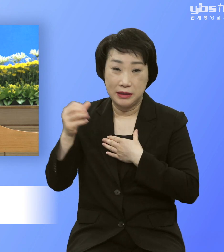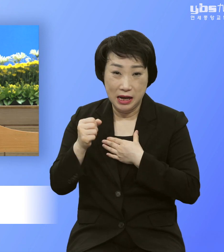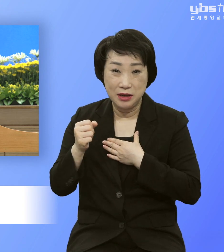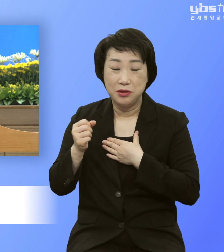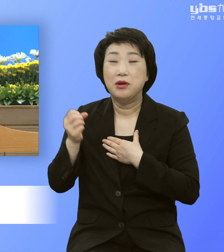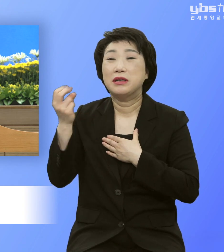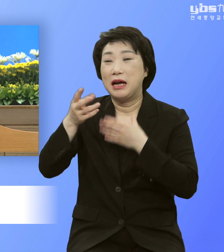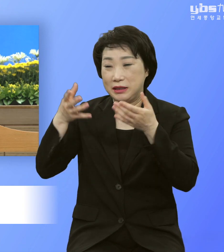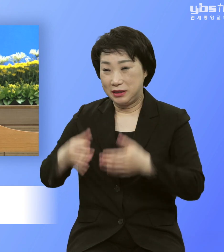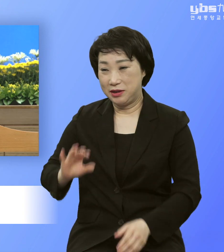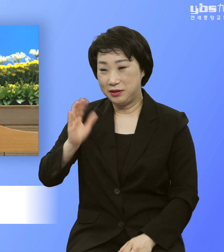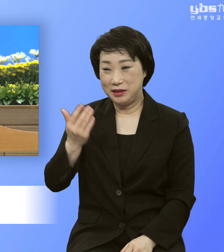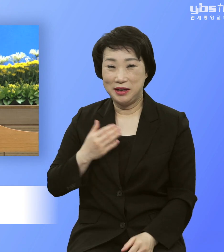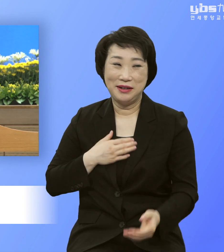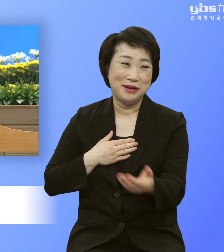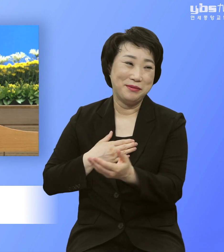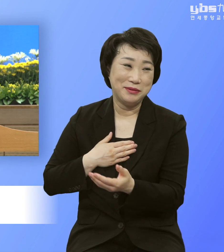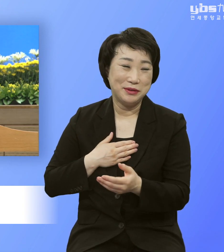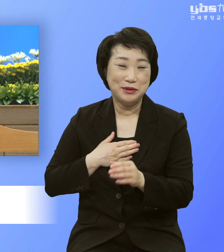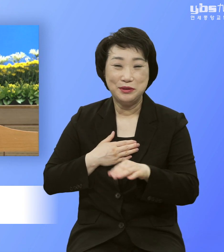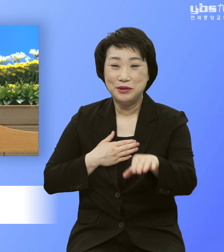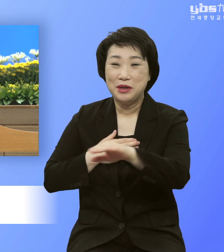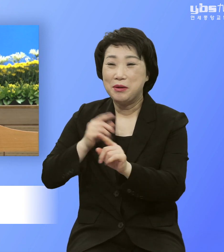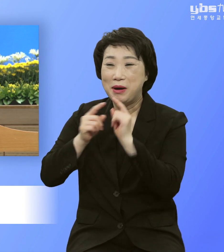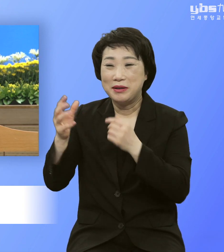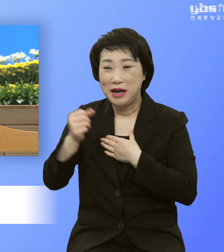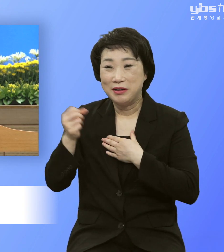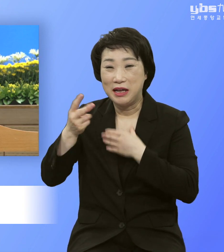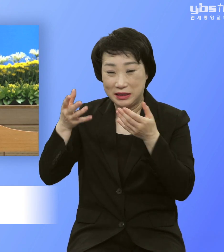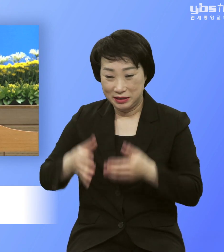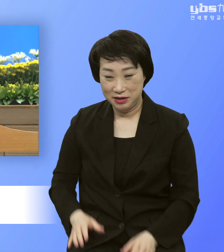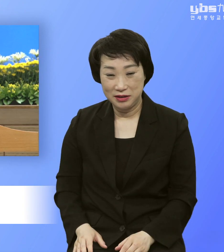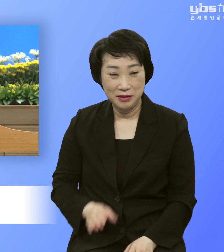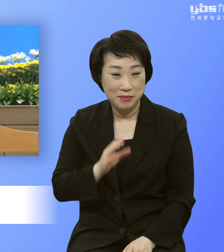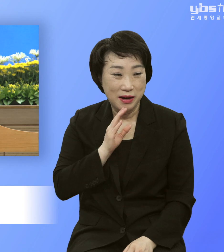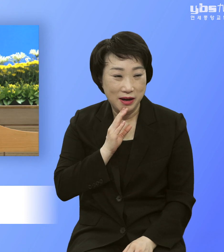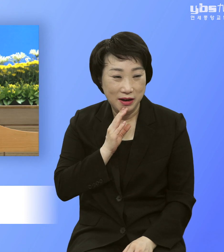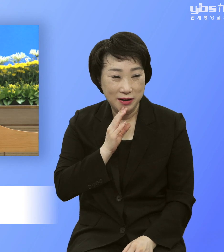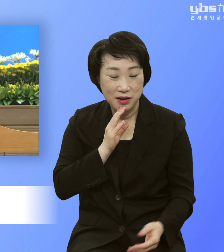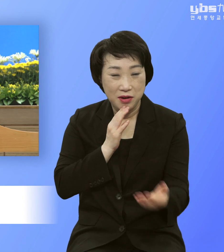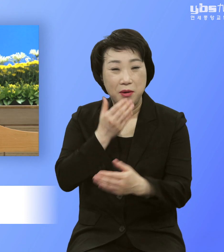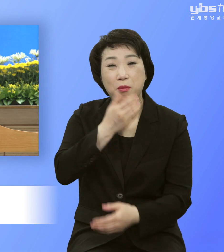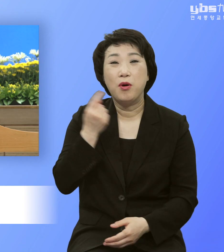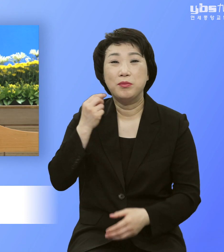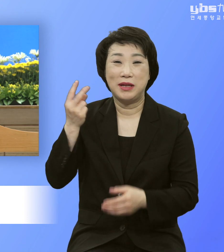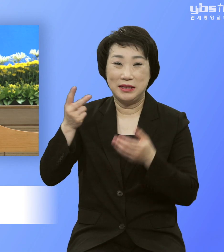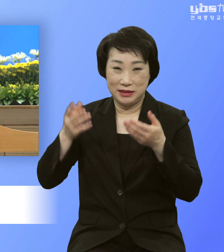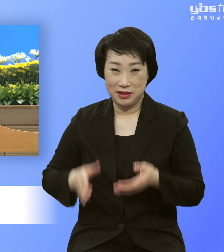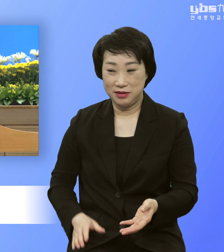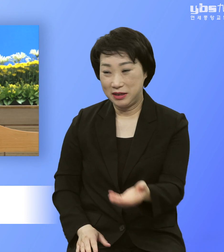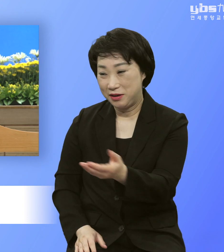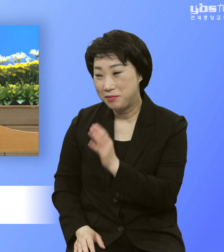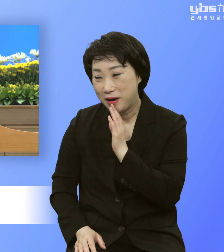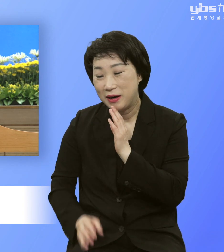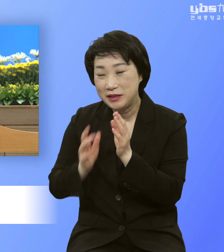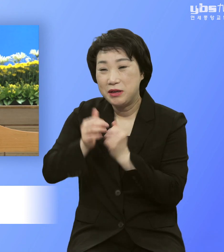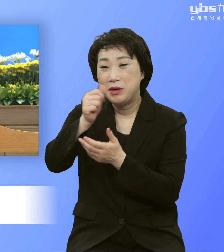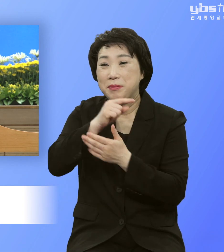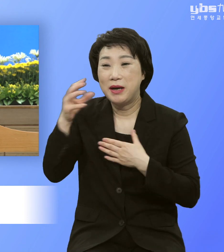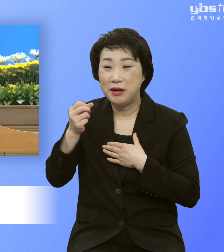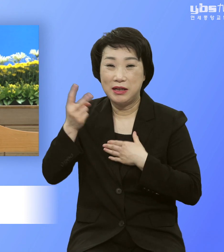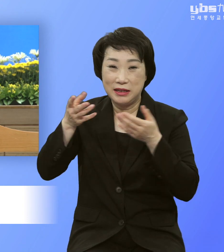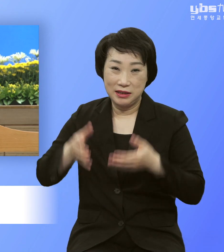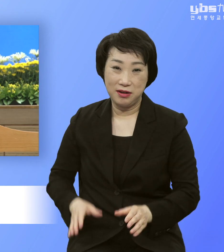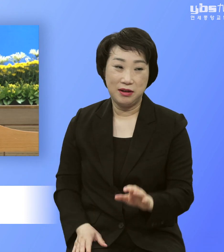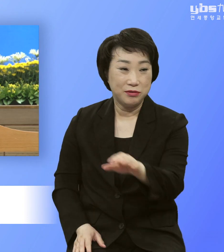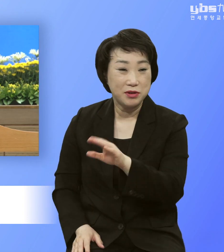있는 말씀으로 되었다. 우리는 말씀으로 거듭났다 이 말이에요. 예, 복음으로 거듭났다. 예수 피로